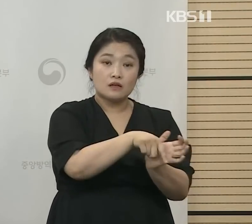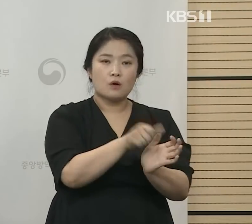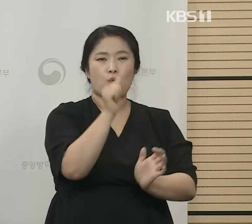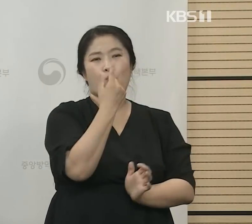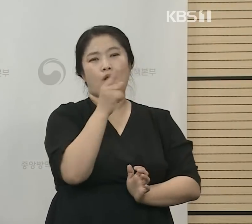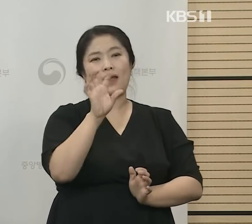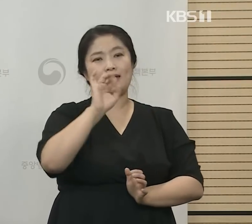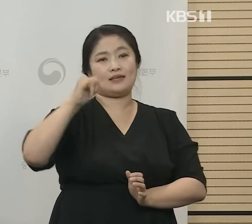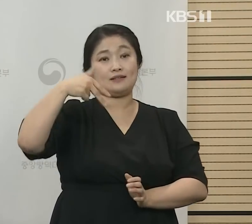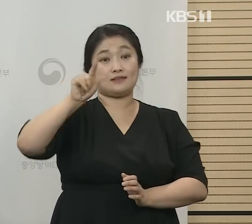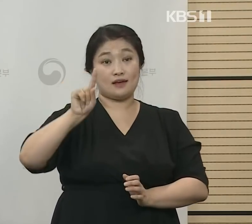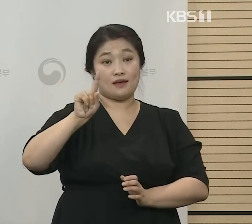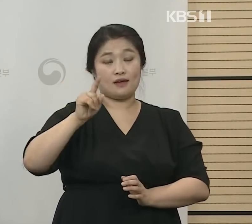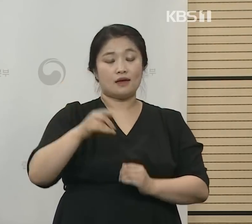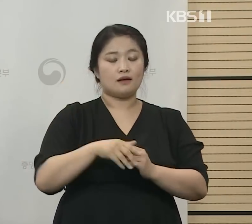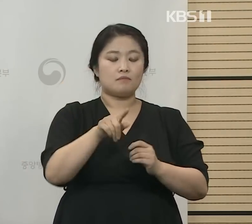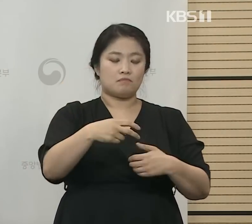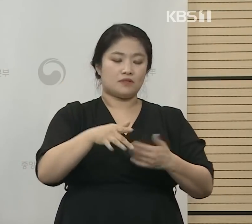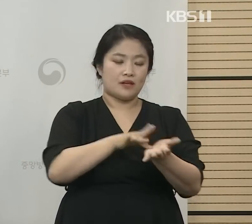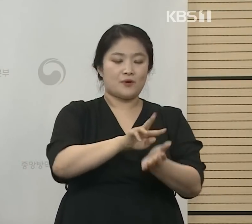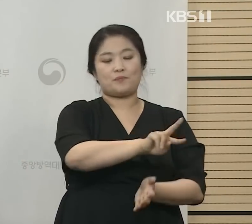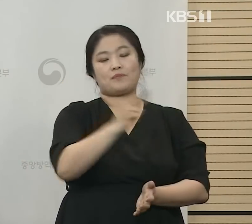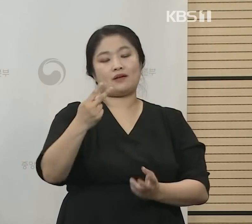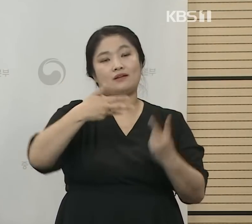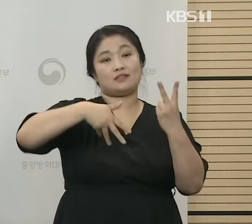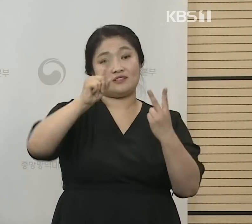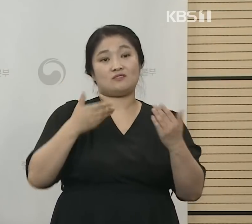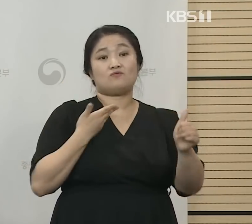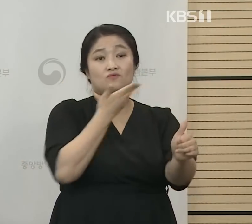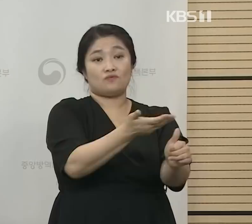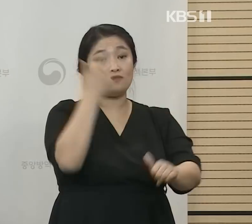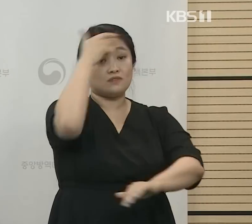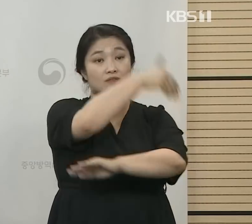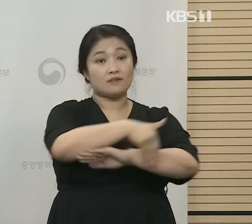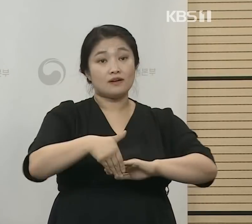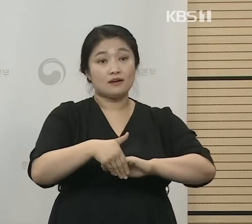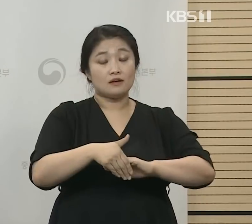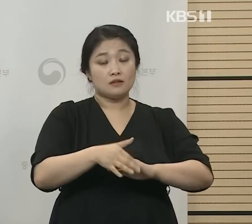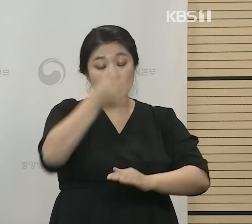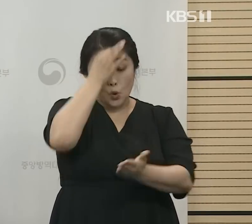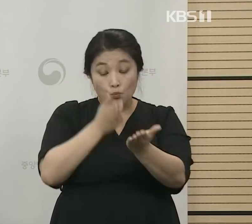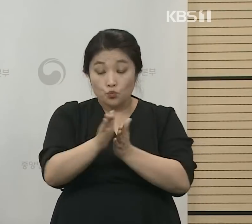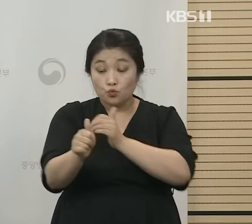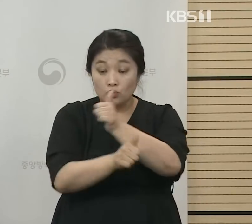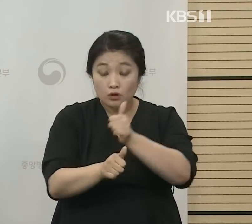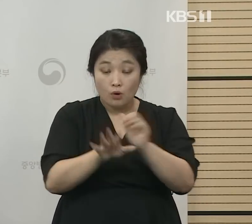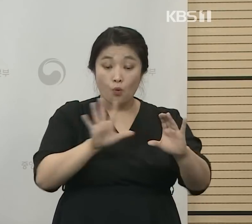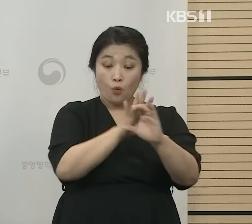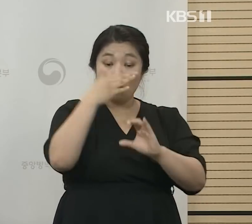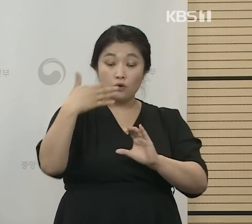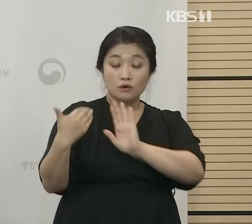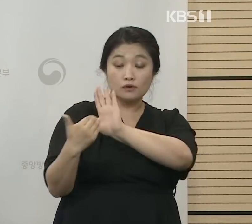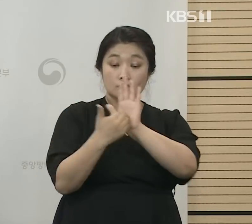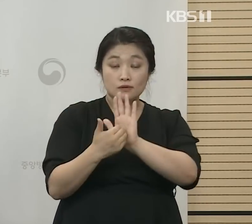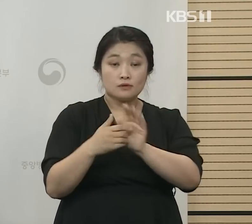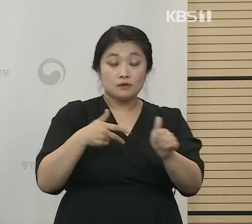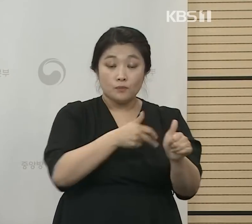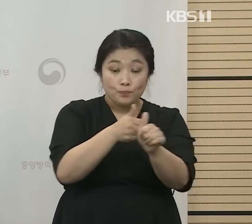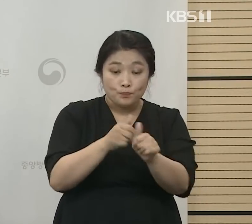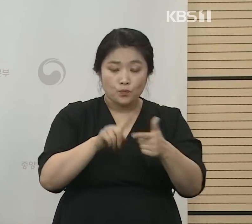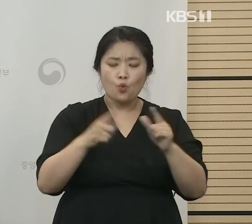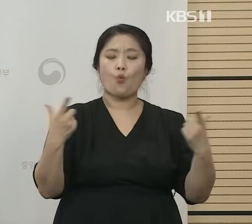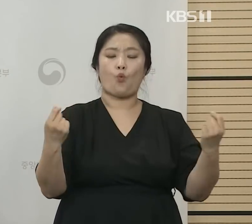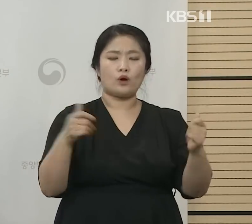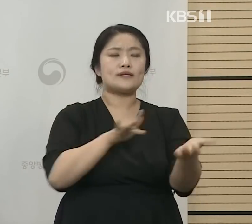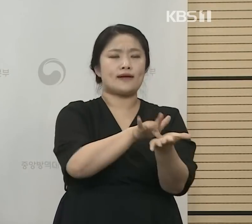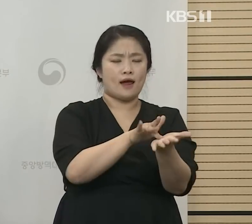화이자 백신으로 2차 접종을 시행할 계획입니다. 예방접종 전문위원회는 코로나19 예방접종은 동일